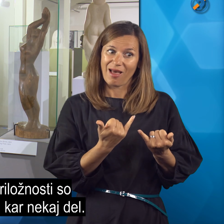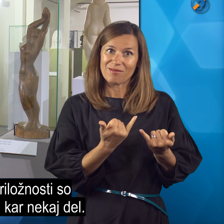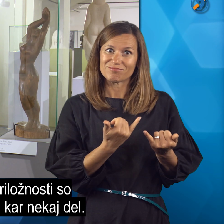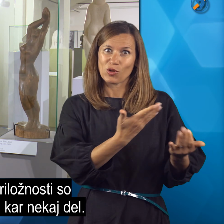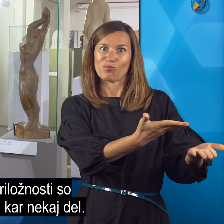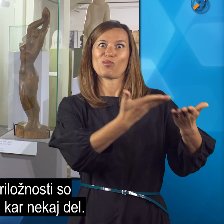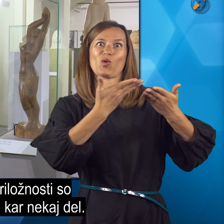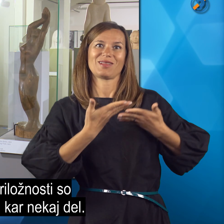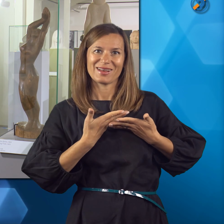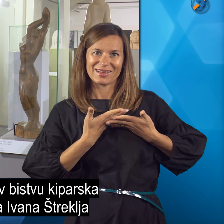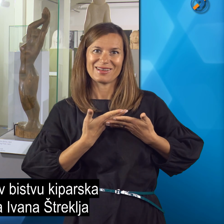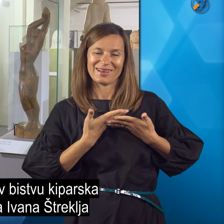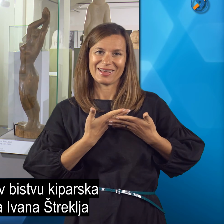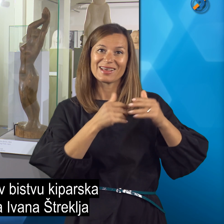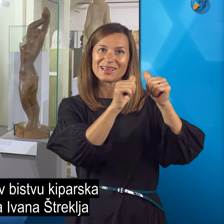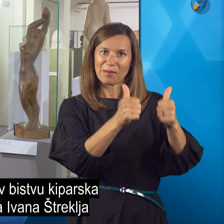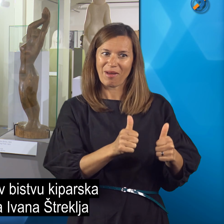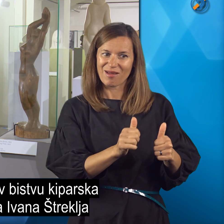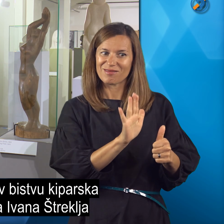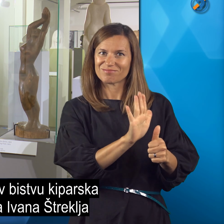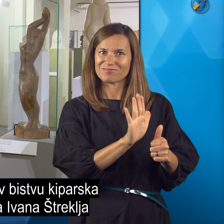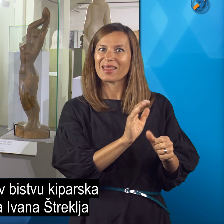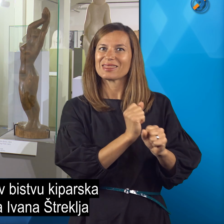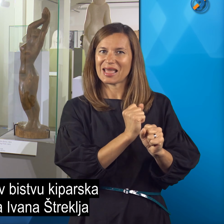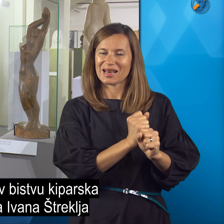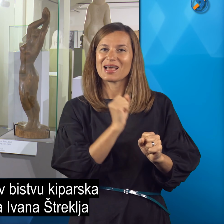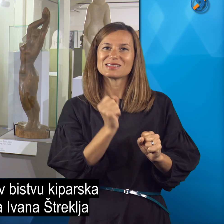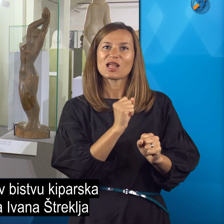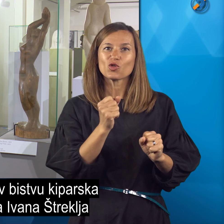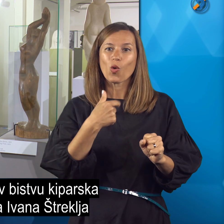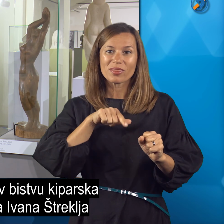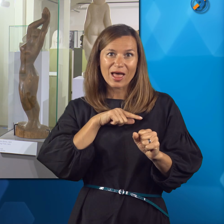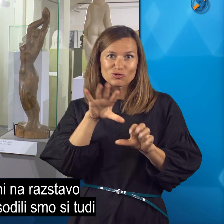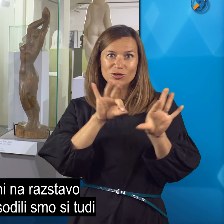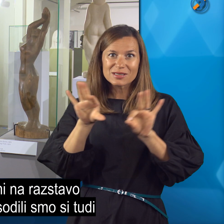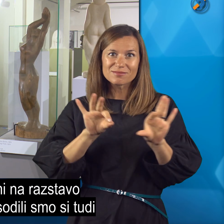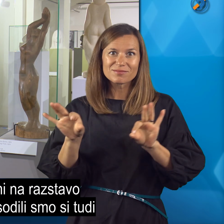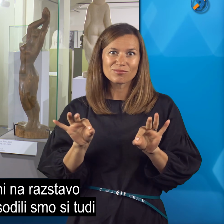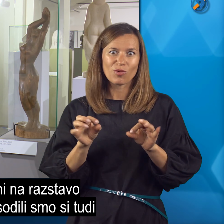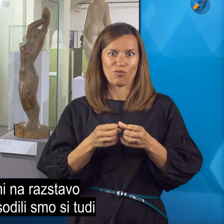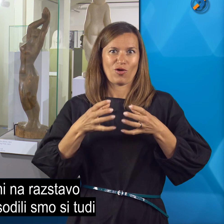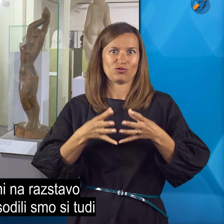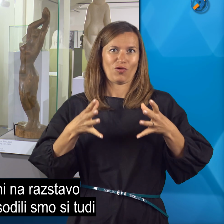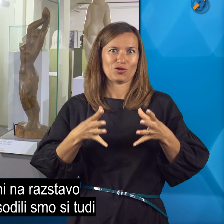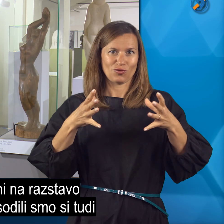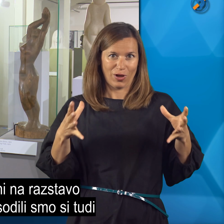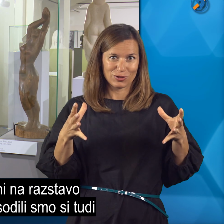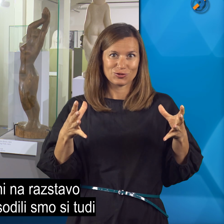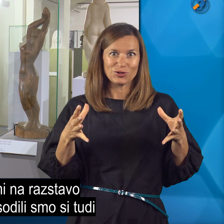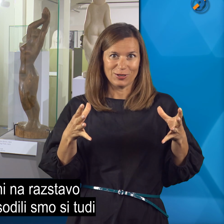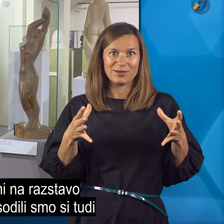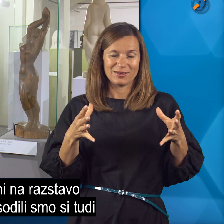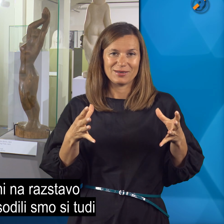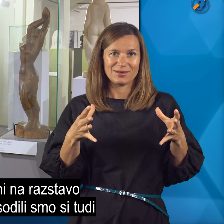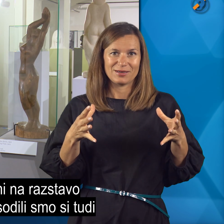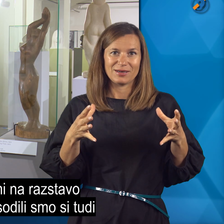nam podarili kar nekaj del, tako da se je v bistvu kiparski fond kiparja Ivana Štreklja bogatil s pripravami